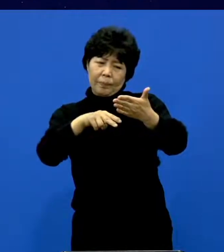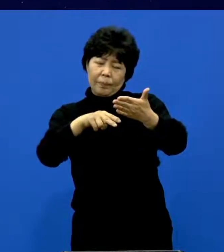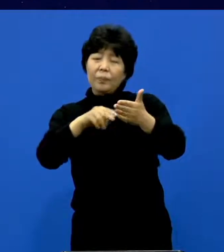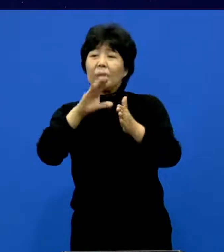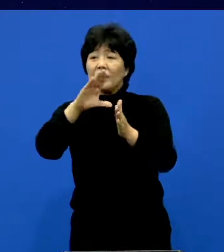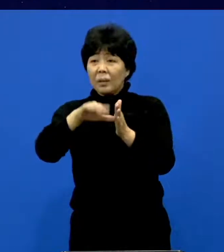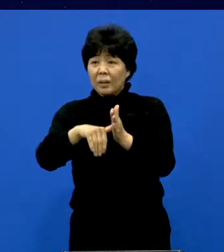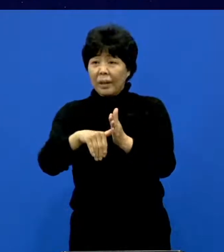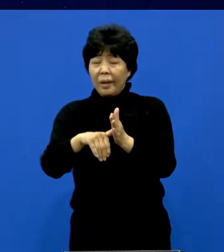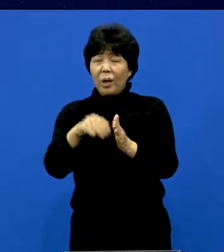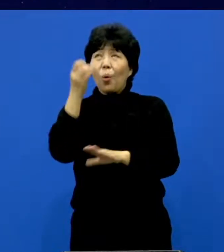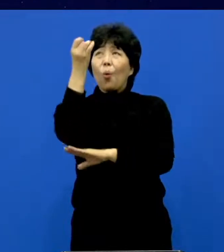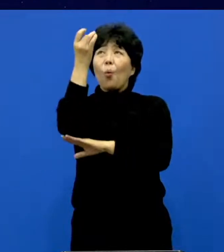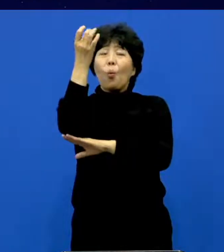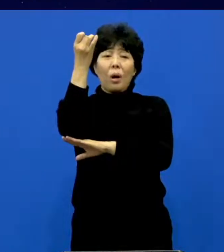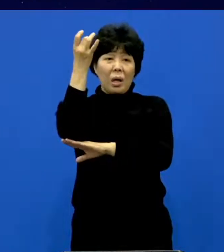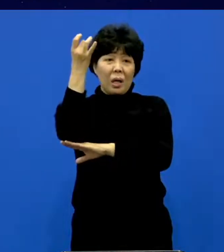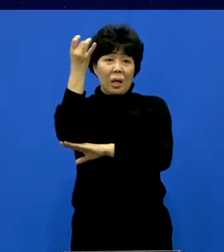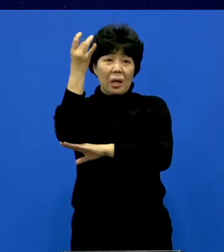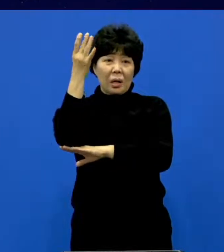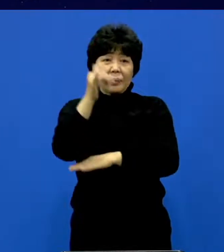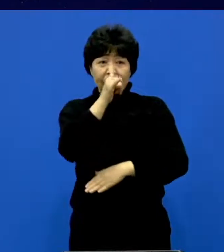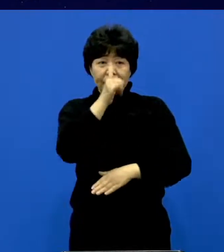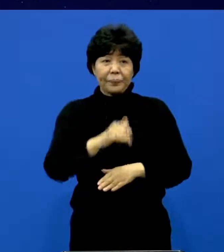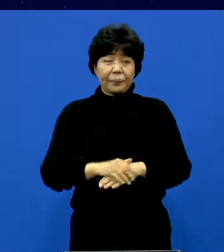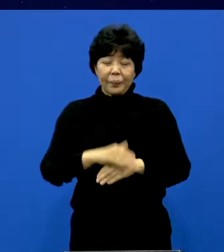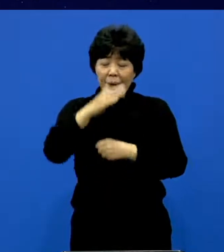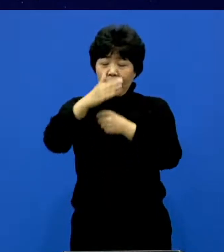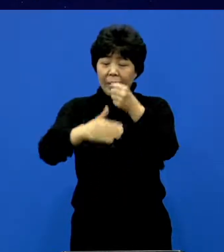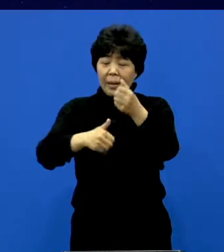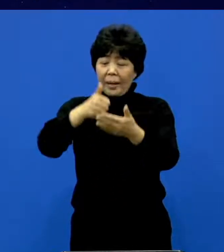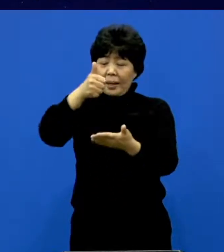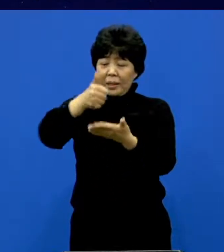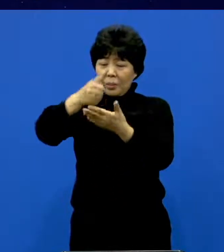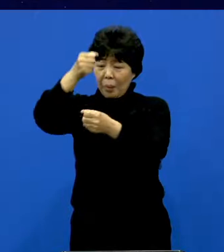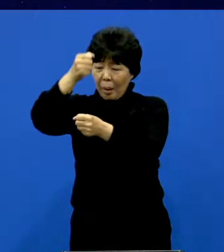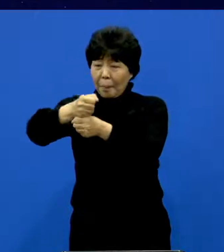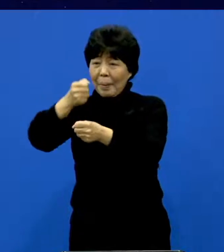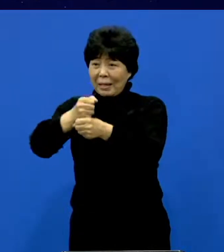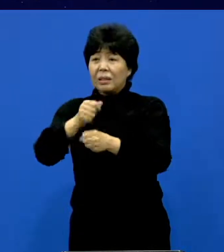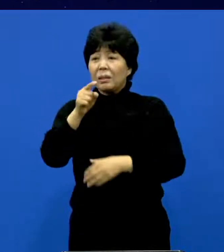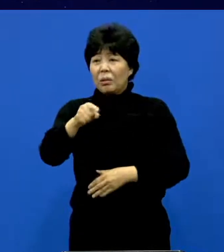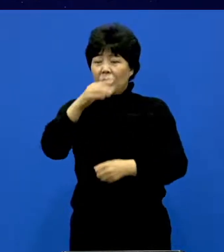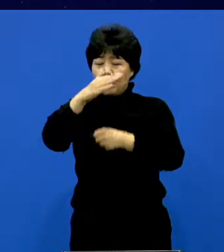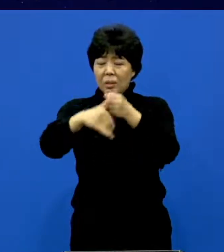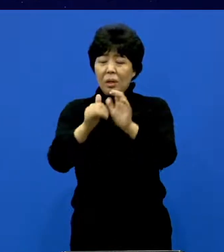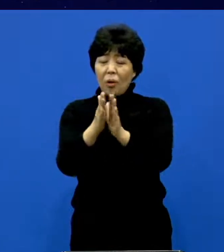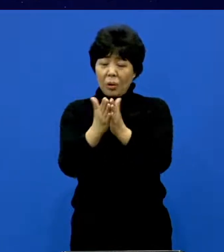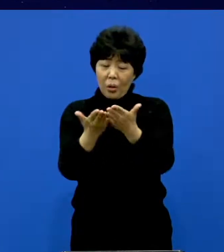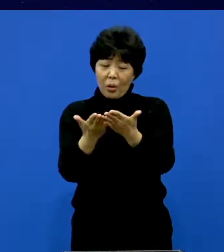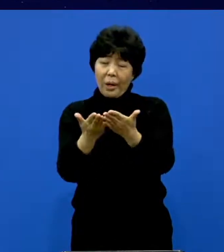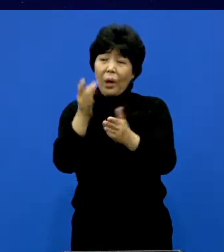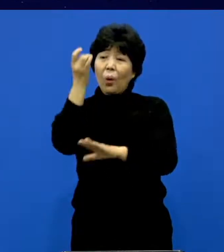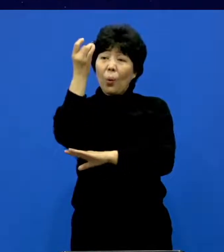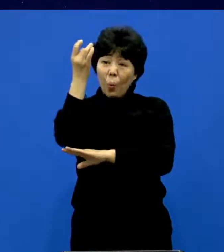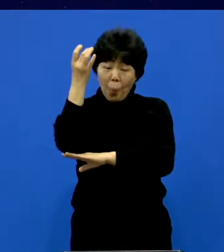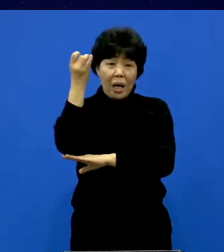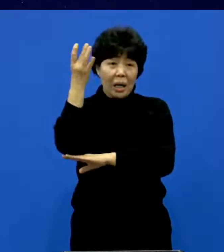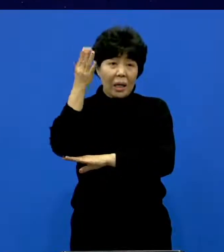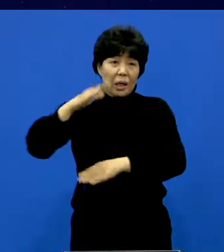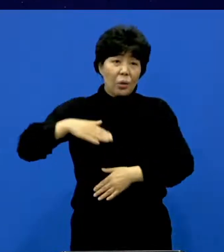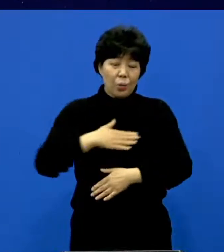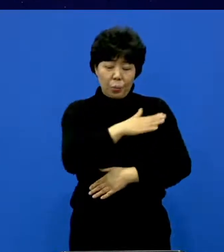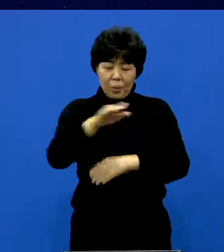작업이 있는데 그 원리가 강해지는 겁니다. 그 원리는 하나님이 만드신 것이고 성경에서 나온 원리들이고 그 원리가 우리의